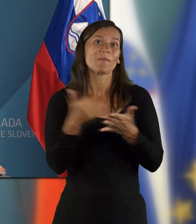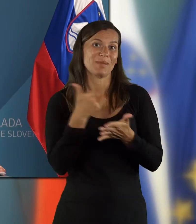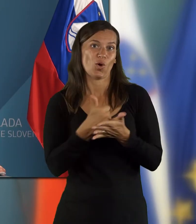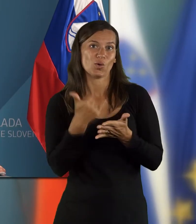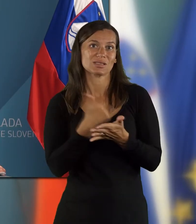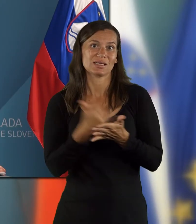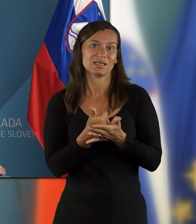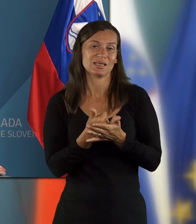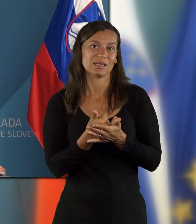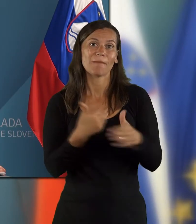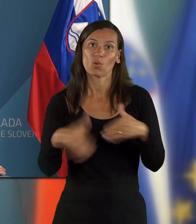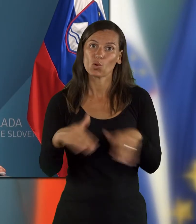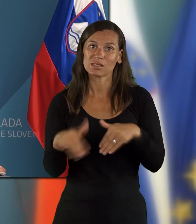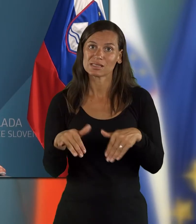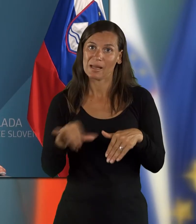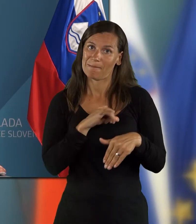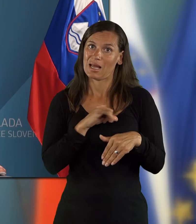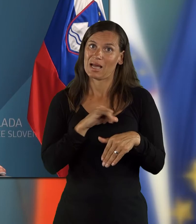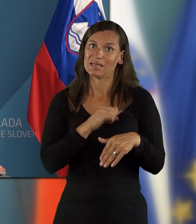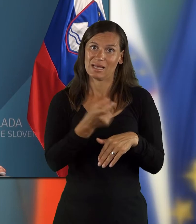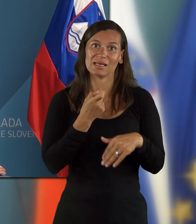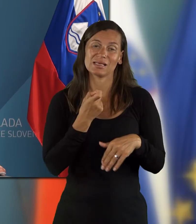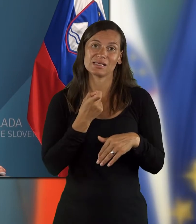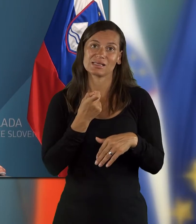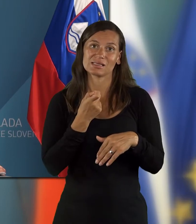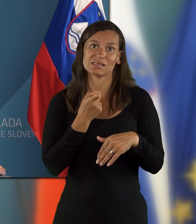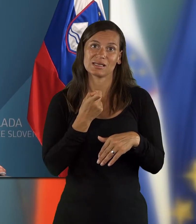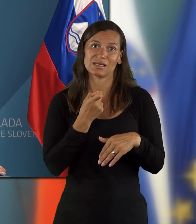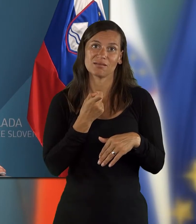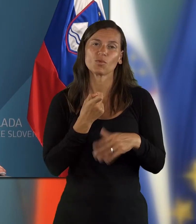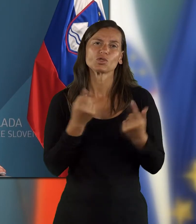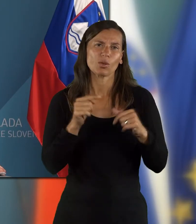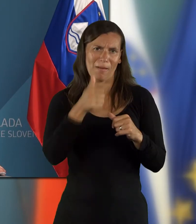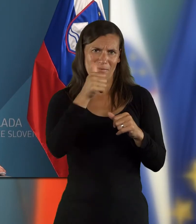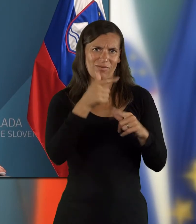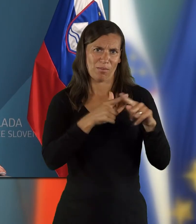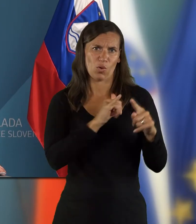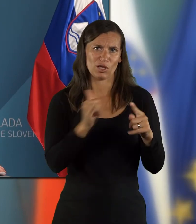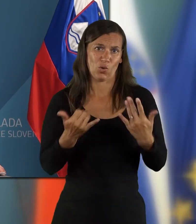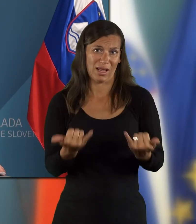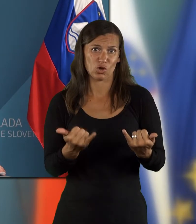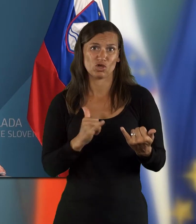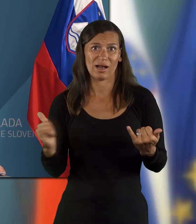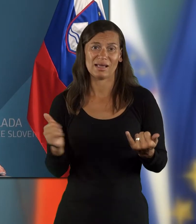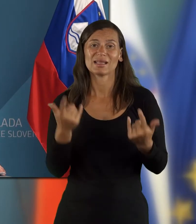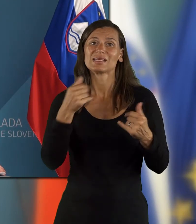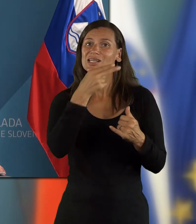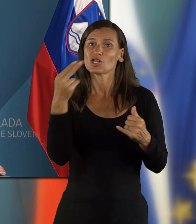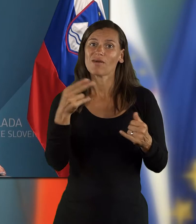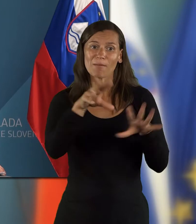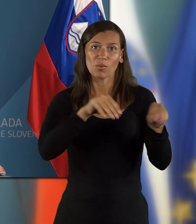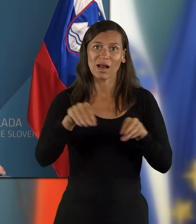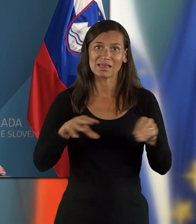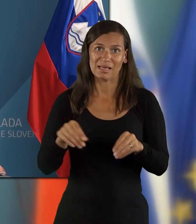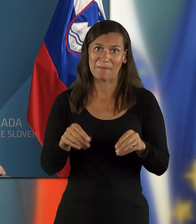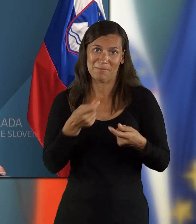so prihodki pokojninske blagajne iz v prvem polletju letošnjega leta iz